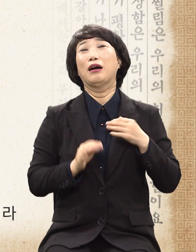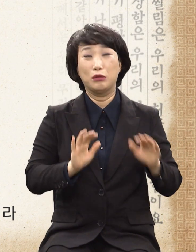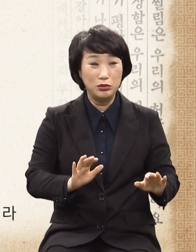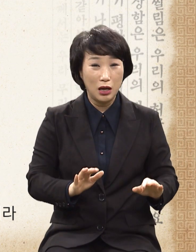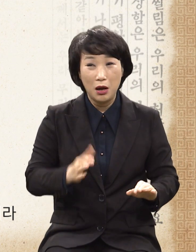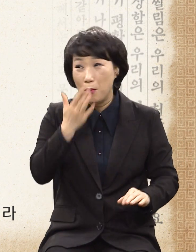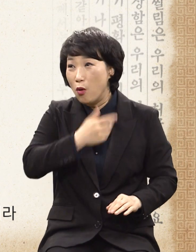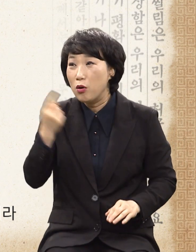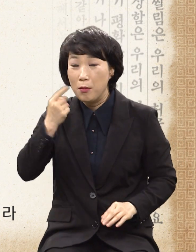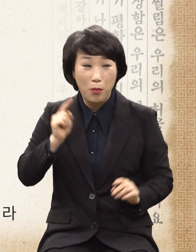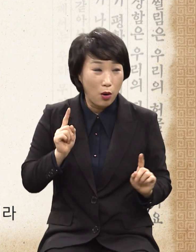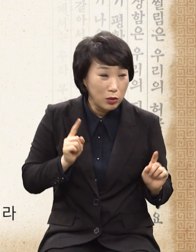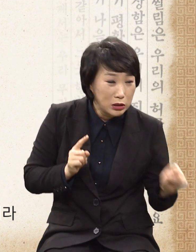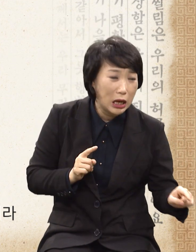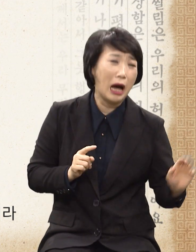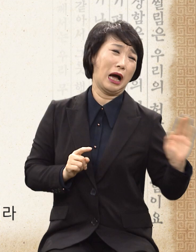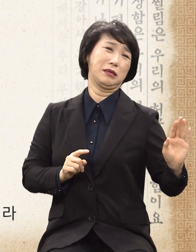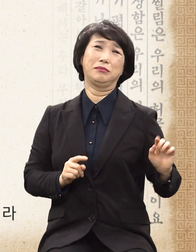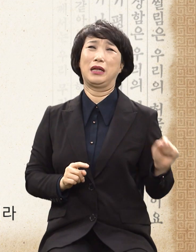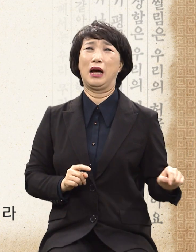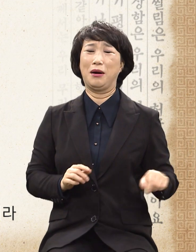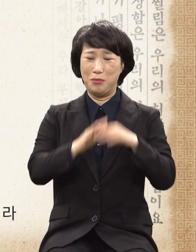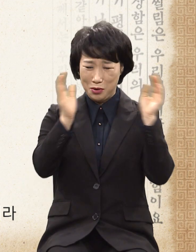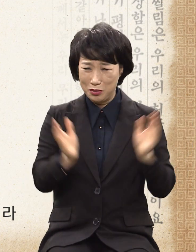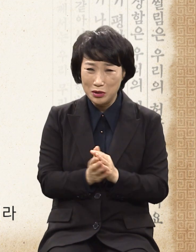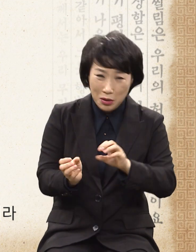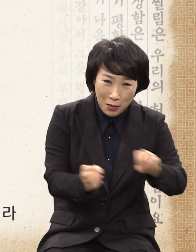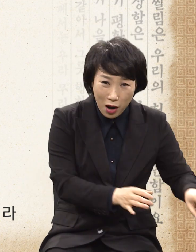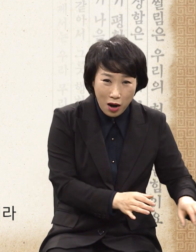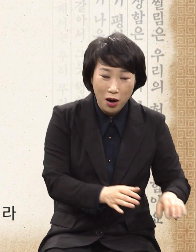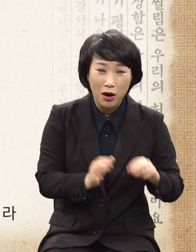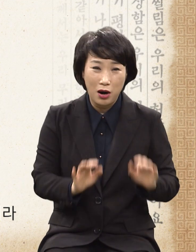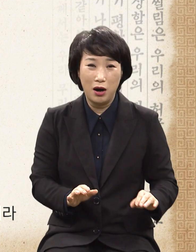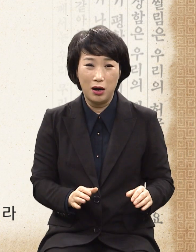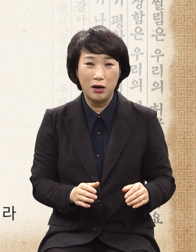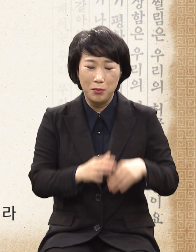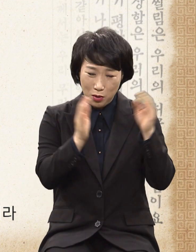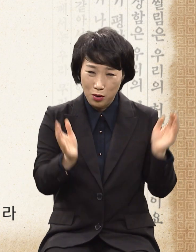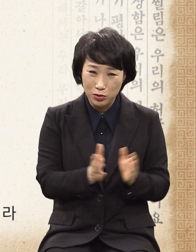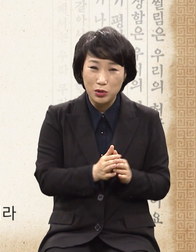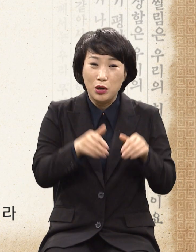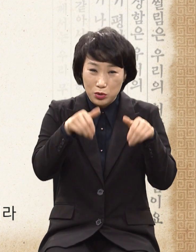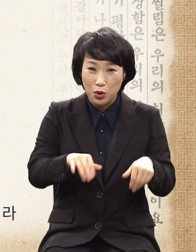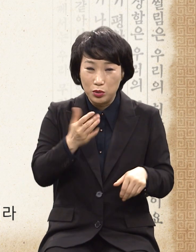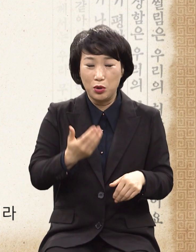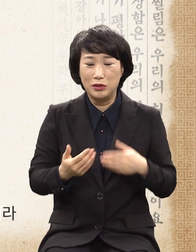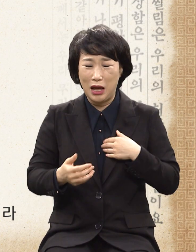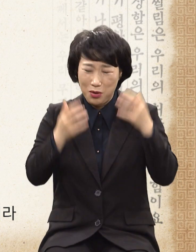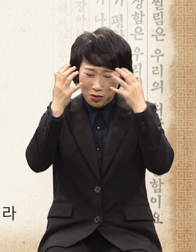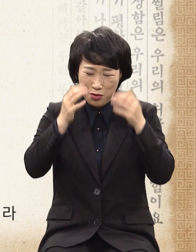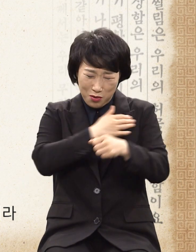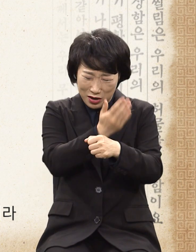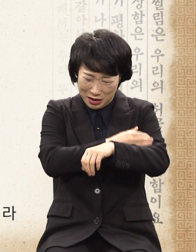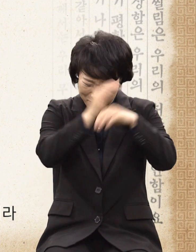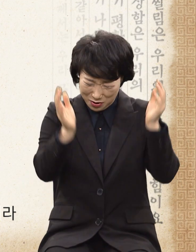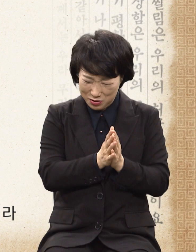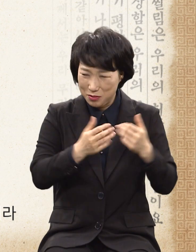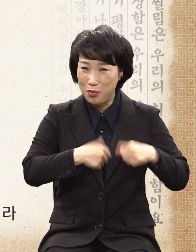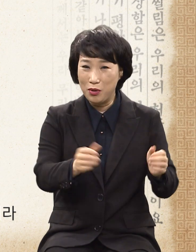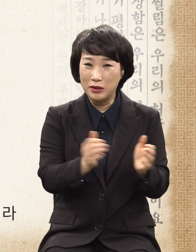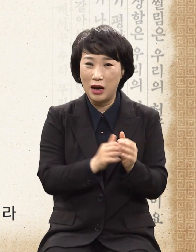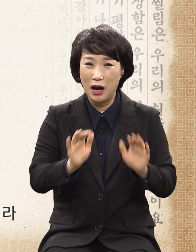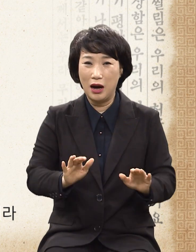그런데 복음은 아니요, 다 잊어버리고 다 내주고 내가 다 종되고 다 고난을 포기하고